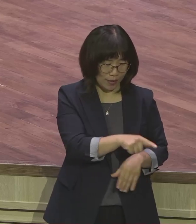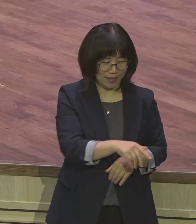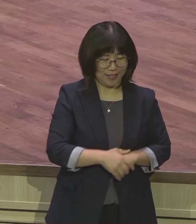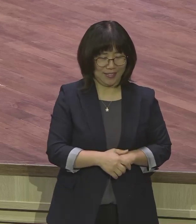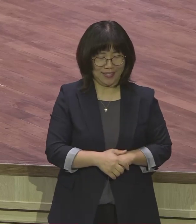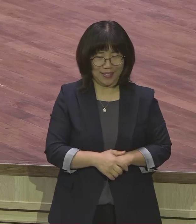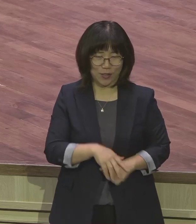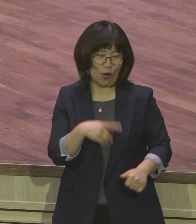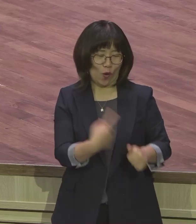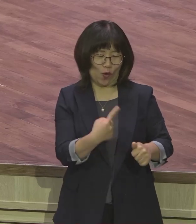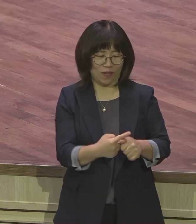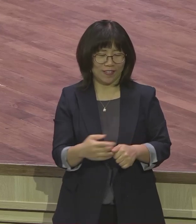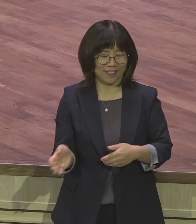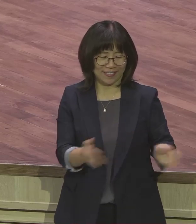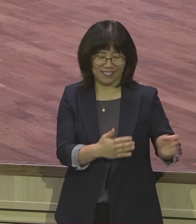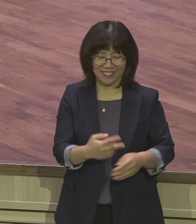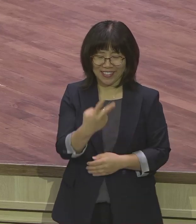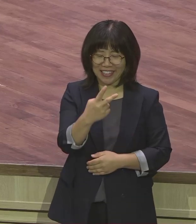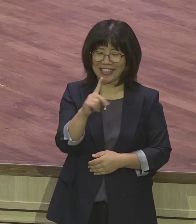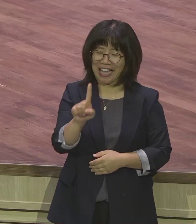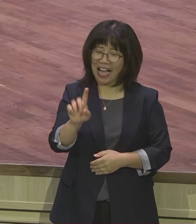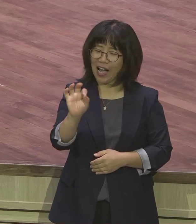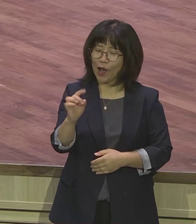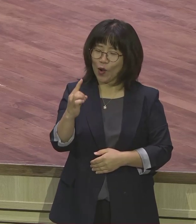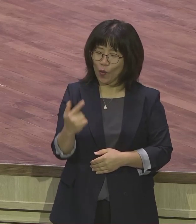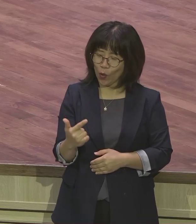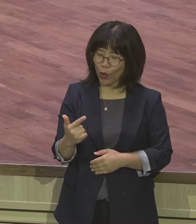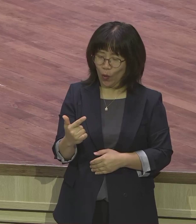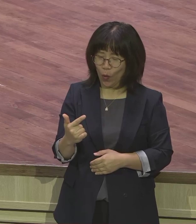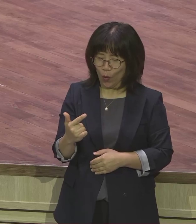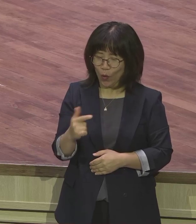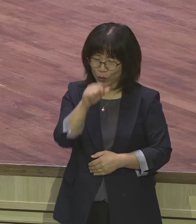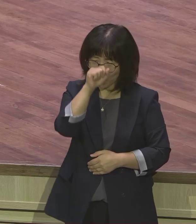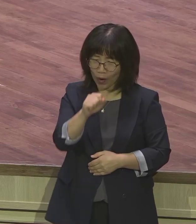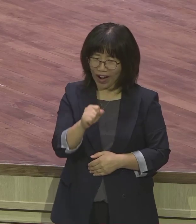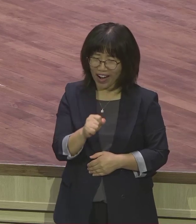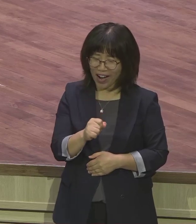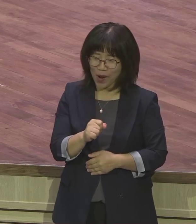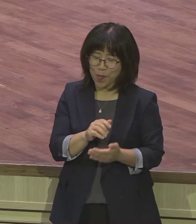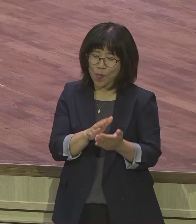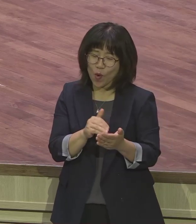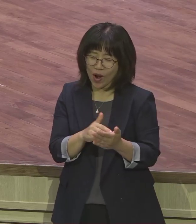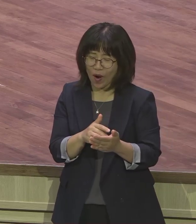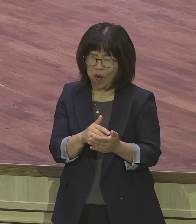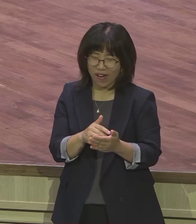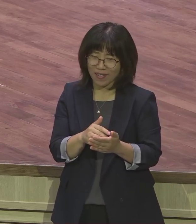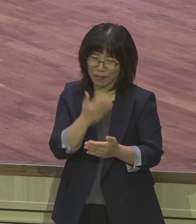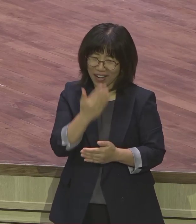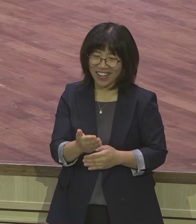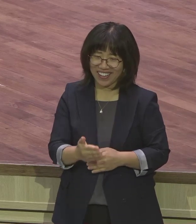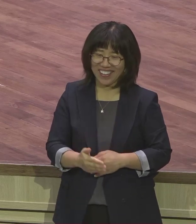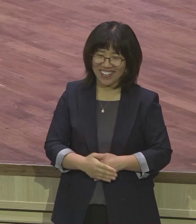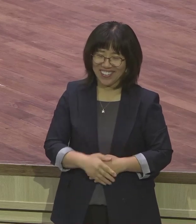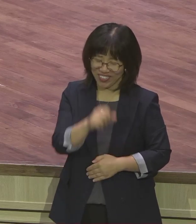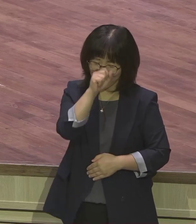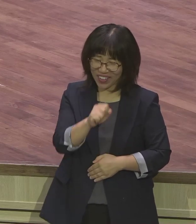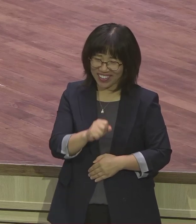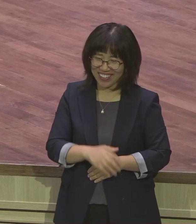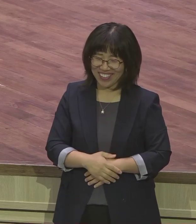본인은 알아 따위신지 기도운지 알지 뭐예요 다온인데 내가 그걸 잘했다